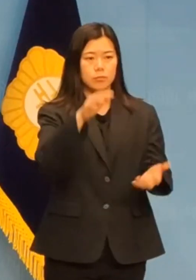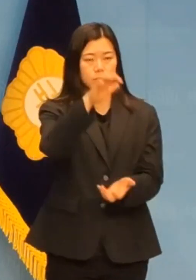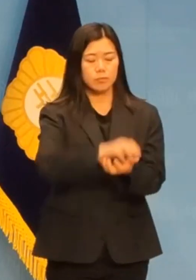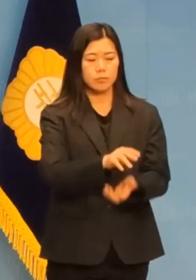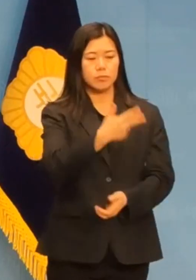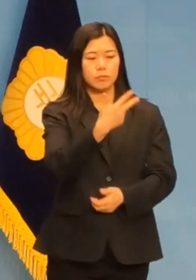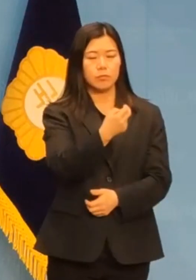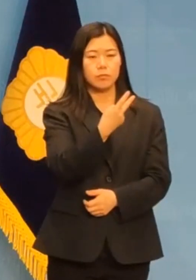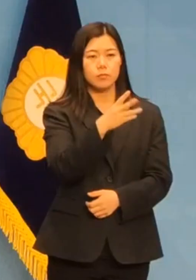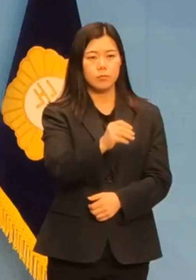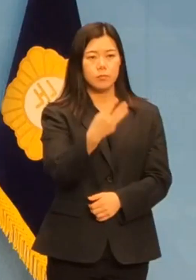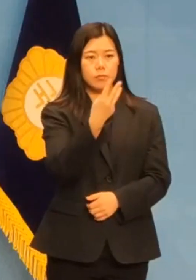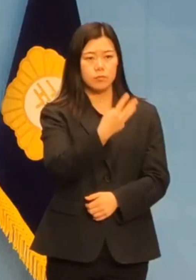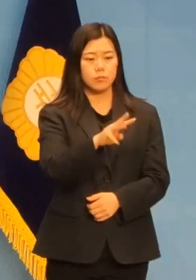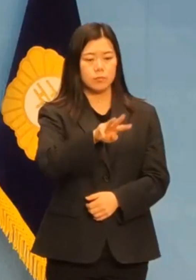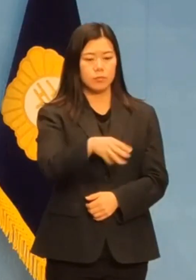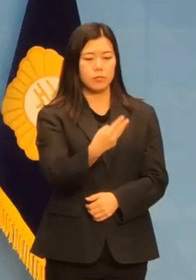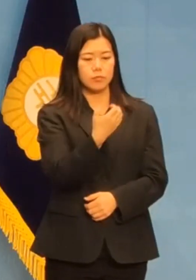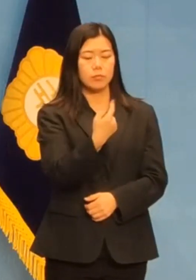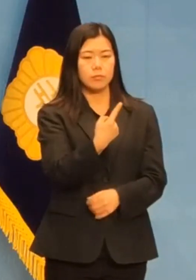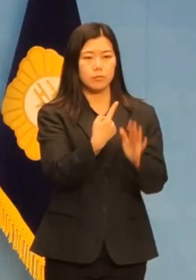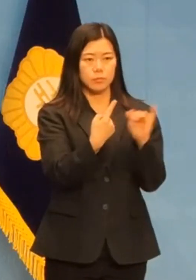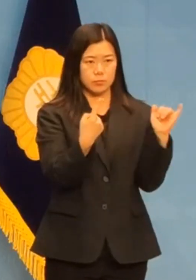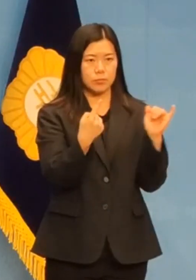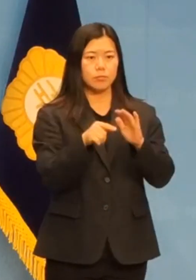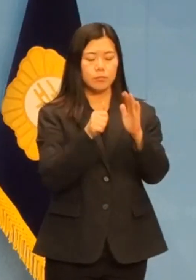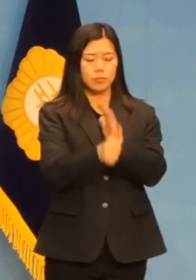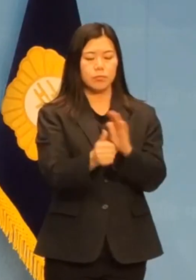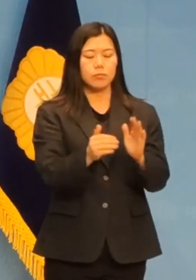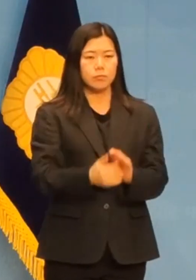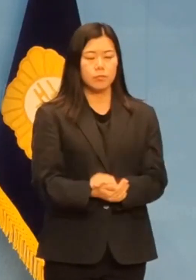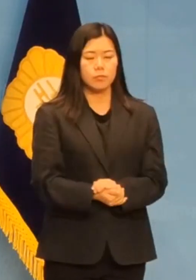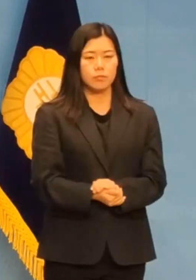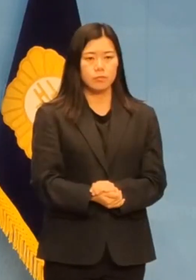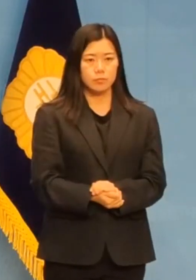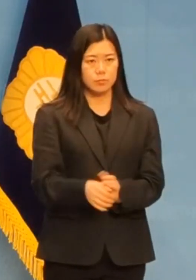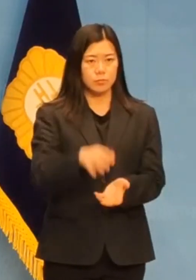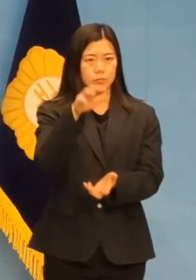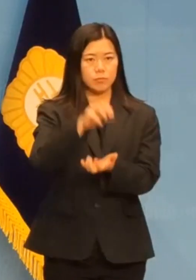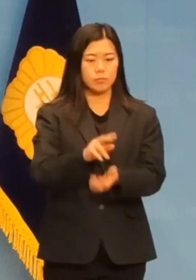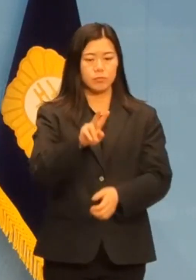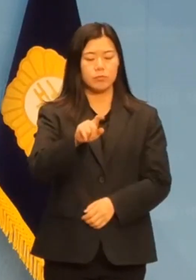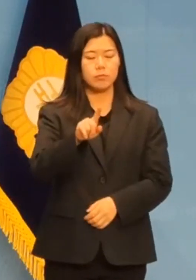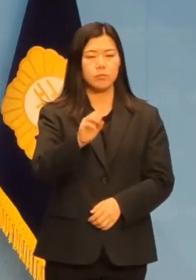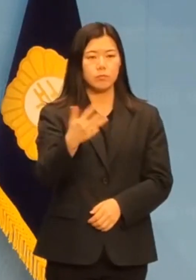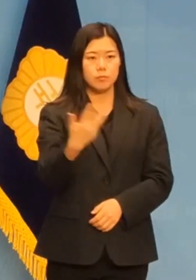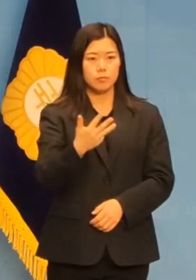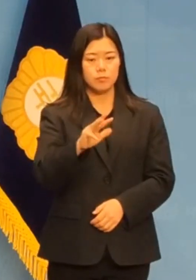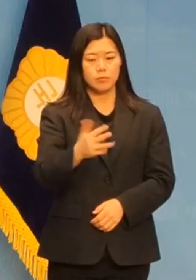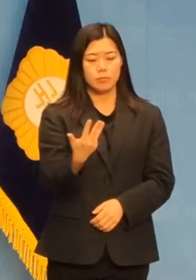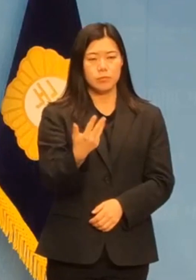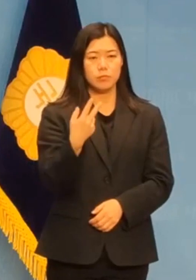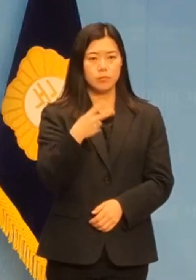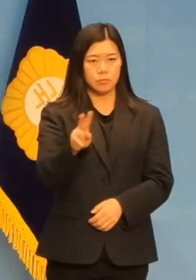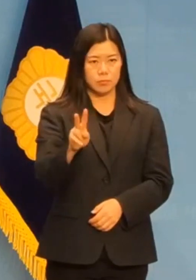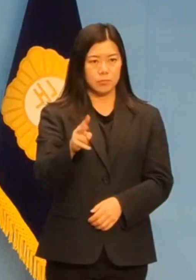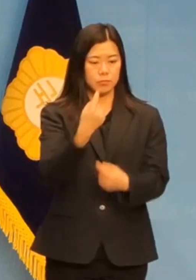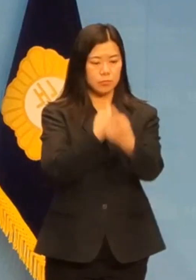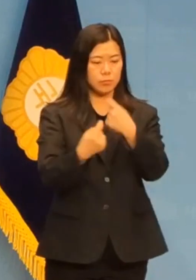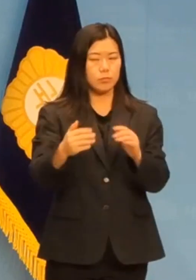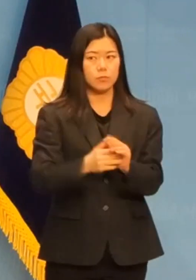72만 3,391명이 민주파출소를 방문하여 총 21만 8,802건의